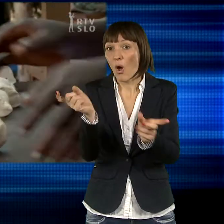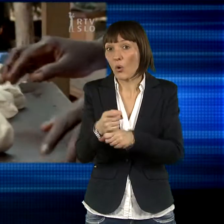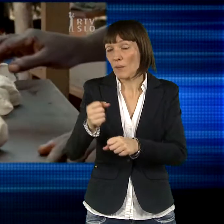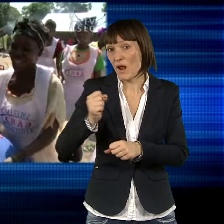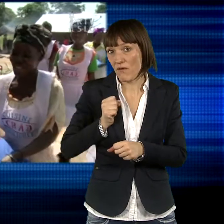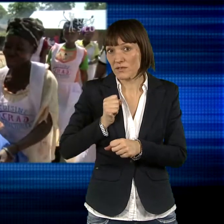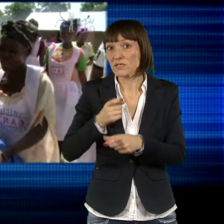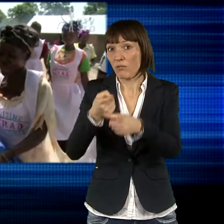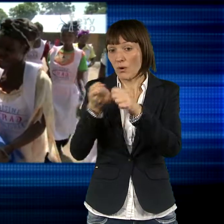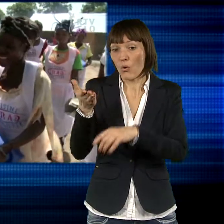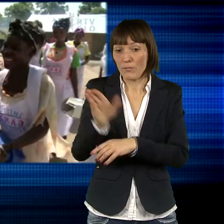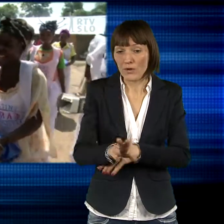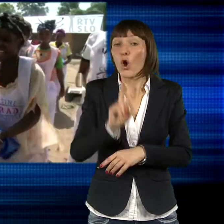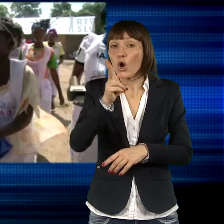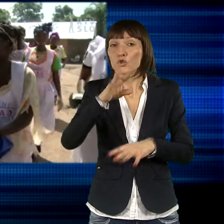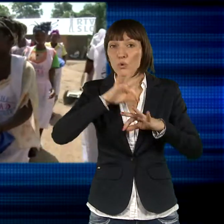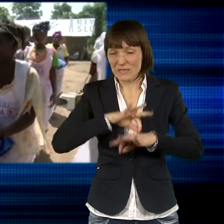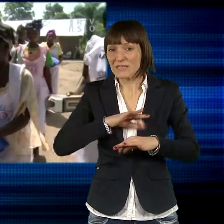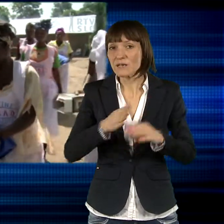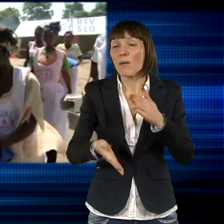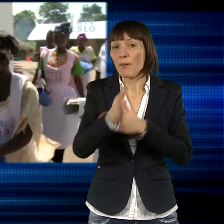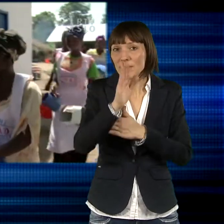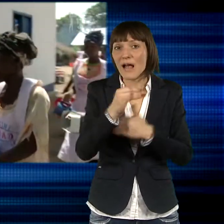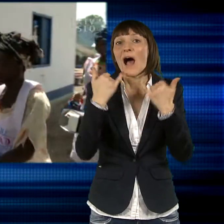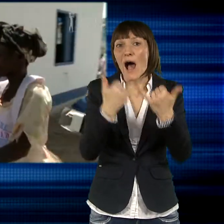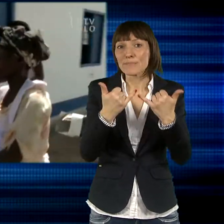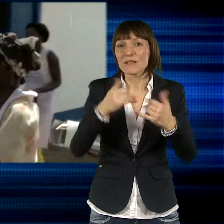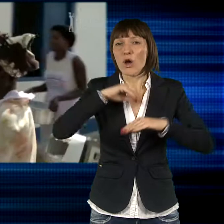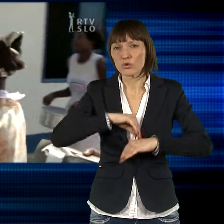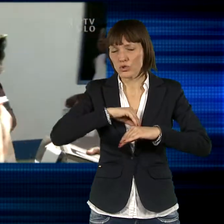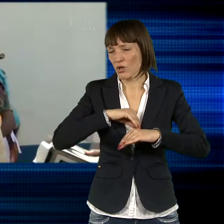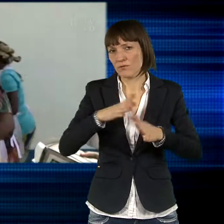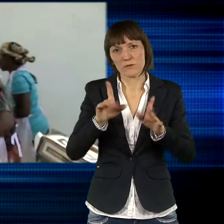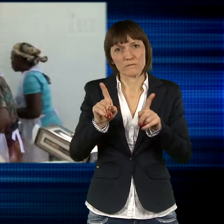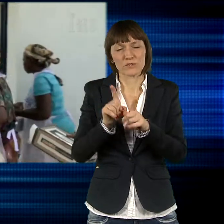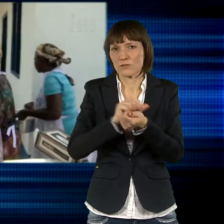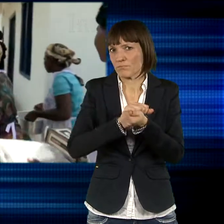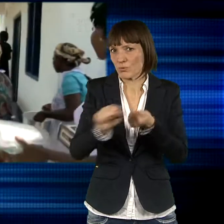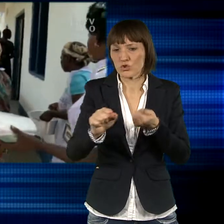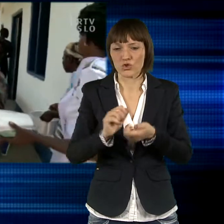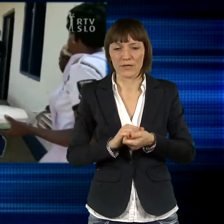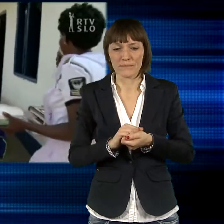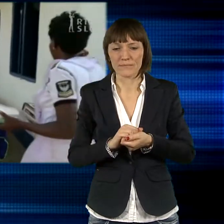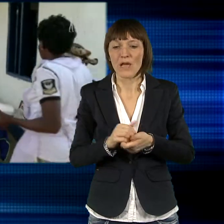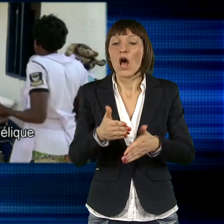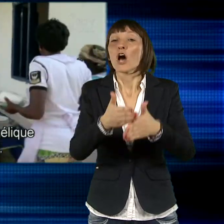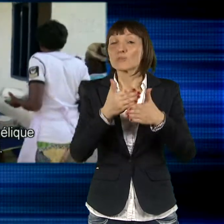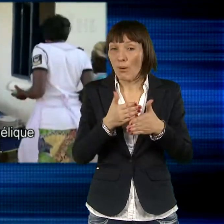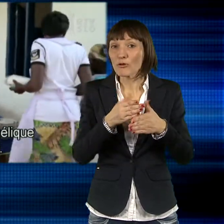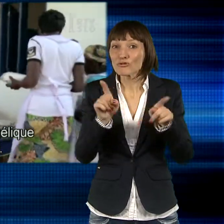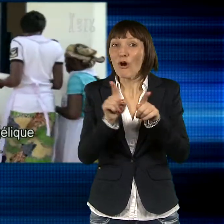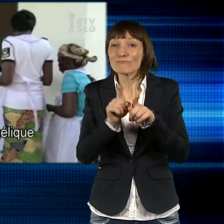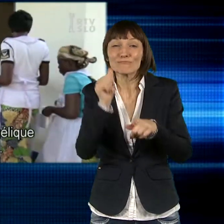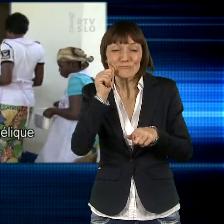vojaki. Drugi sin in hči sta iz ujetništva sicer pobegnila, a sta odtlej duševno povsem zlomljena.